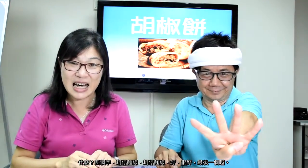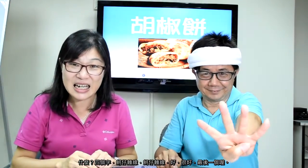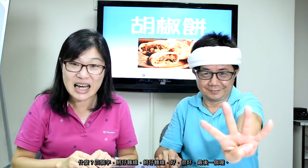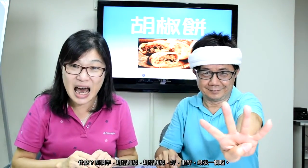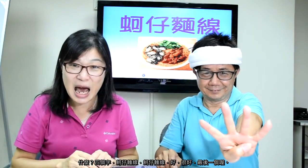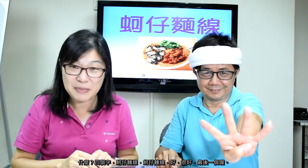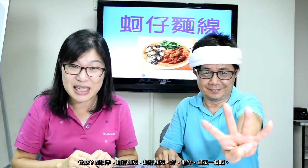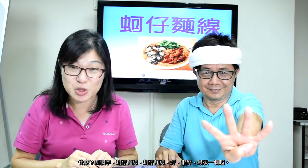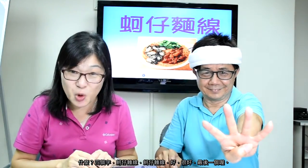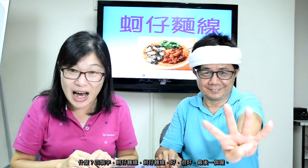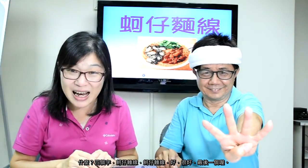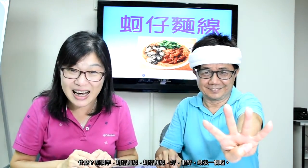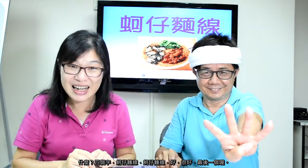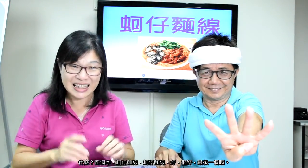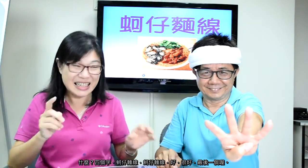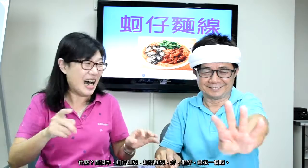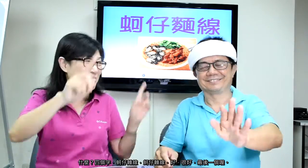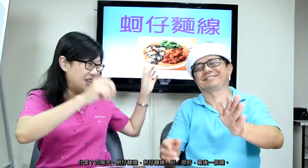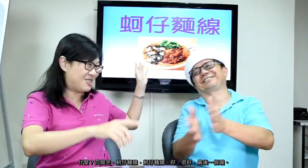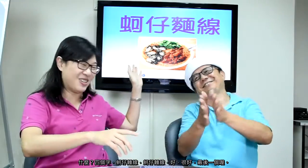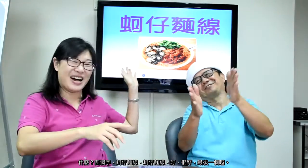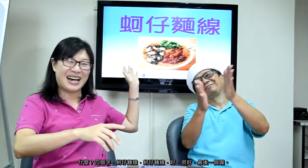阿阿米耍，阿阿米耍。